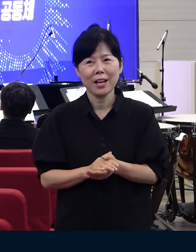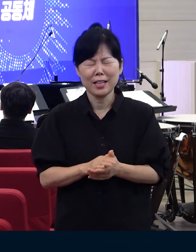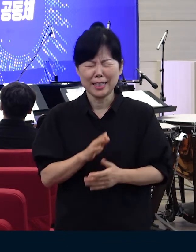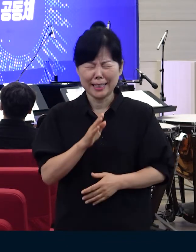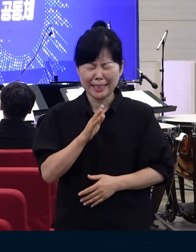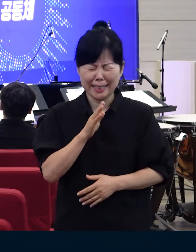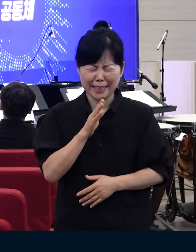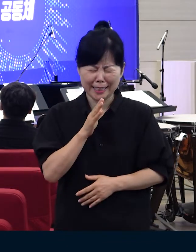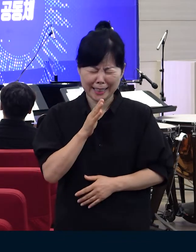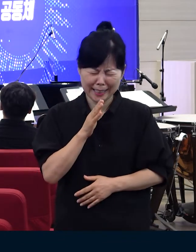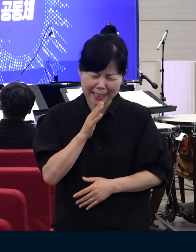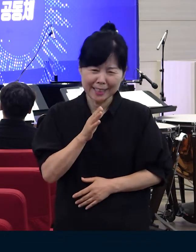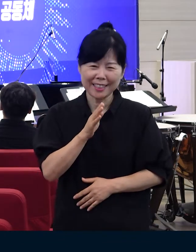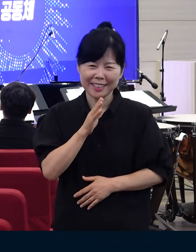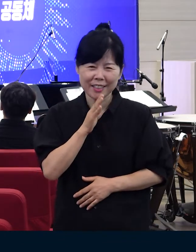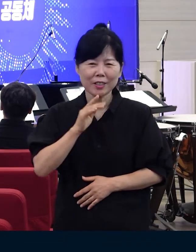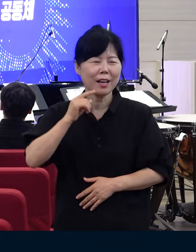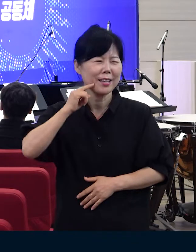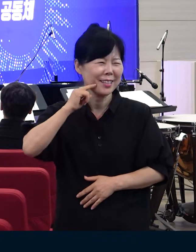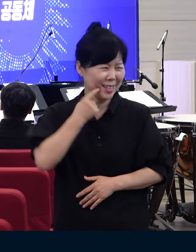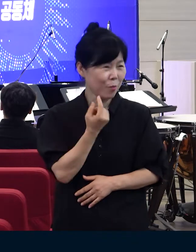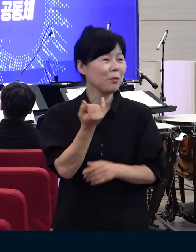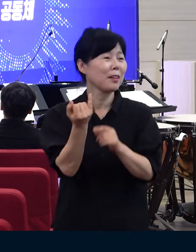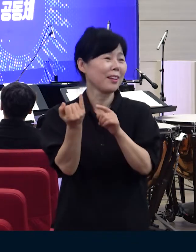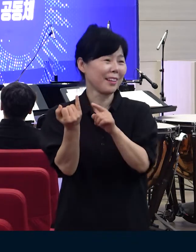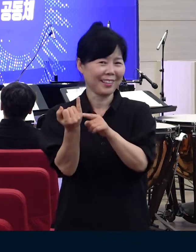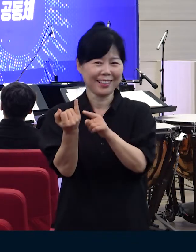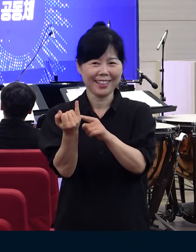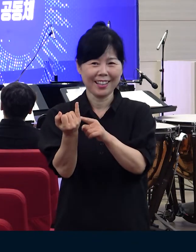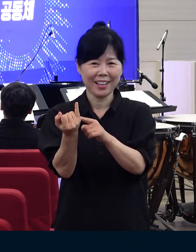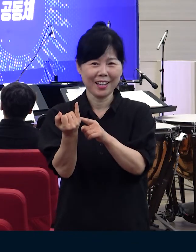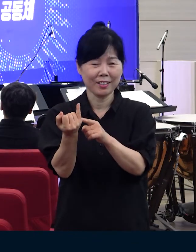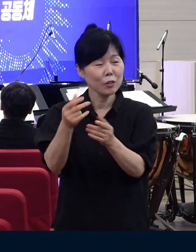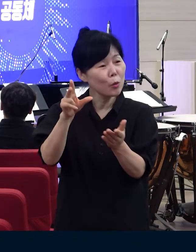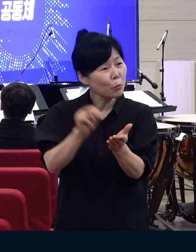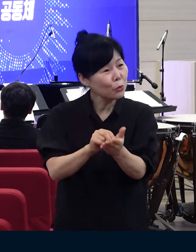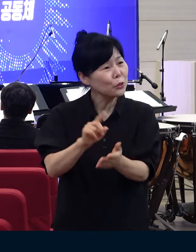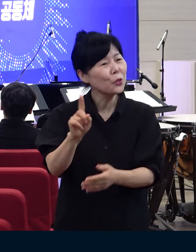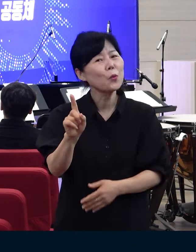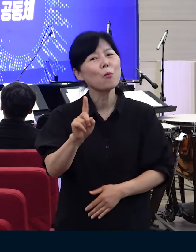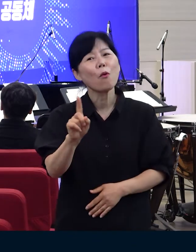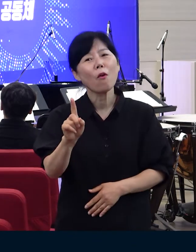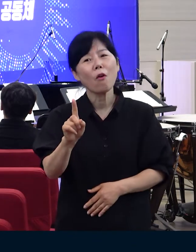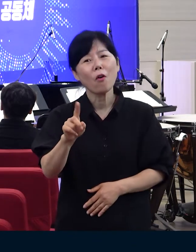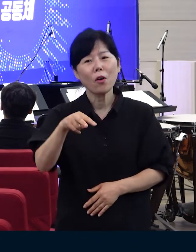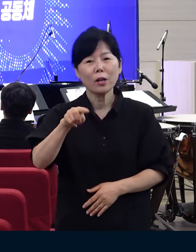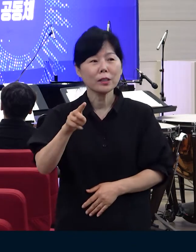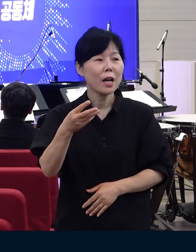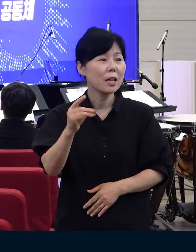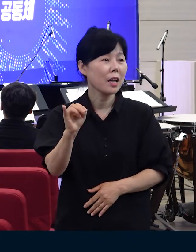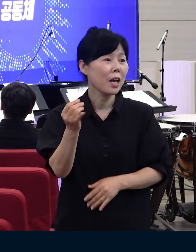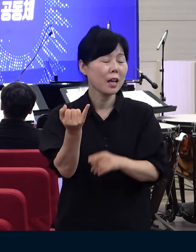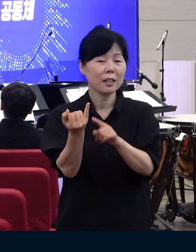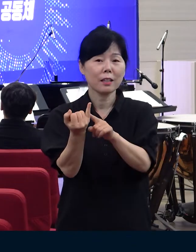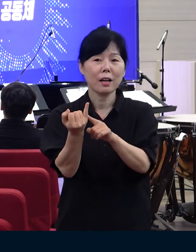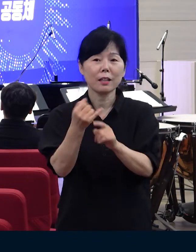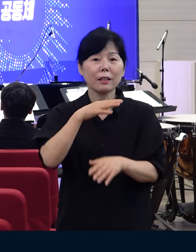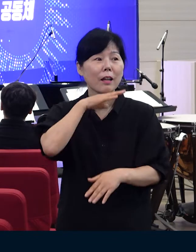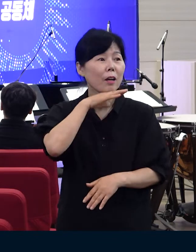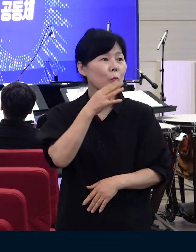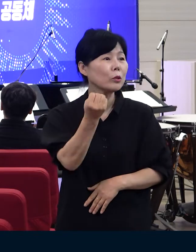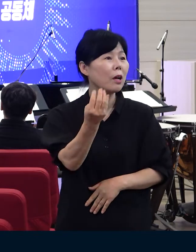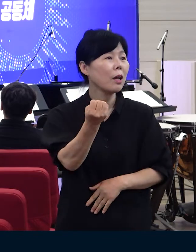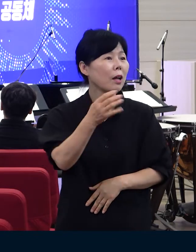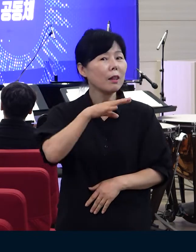치명적으로 아름답다, 그런 이야기죠. 자, 그런데 문제는 뭐냐? 이때 사라의 나이가 몇 살이냐, 이게 문제가 되는